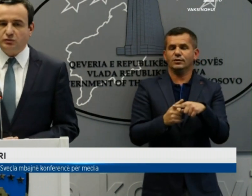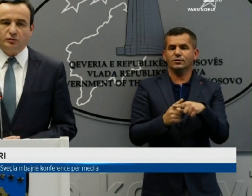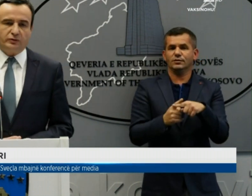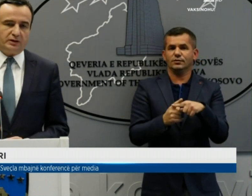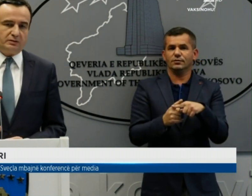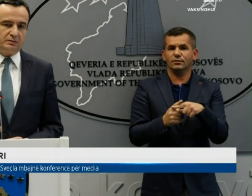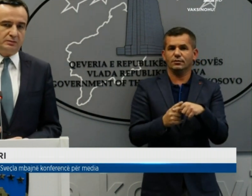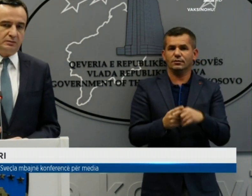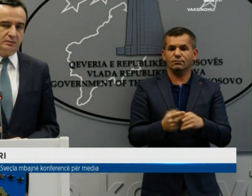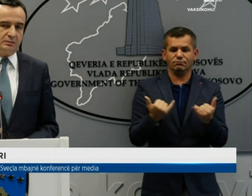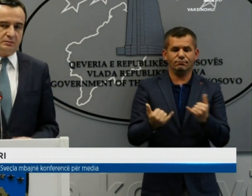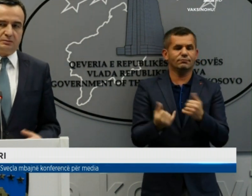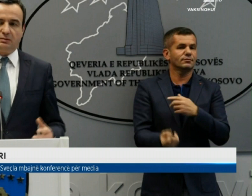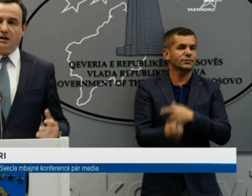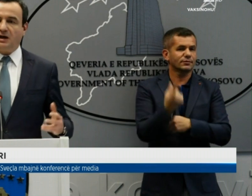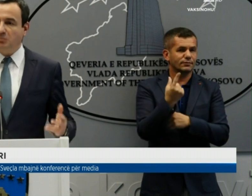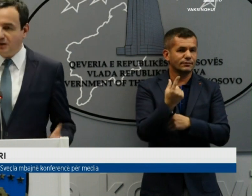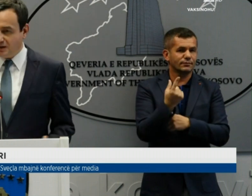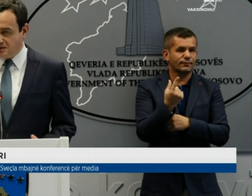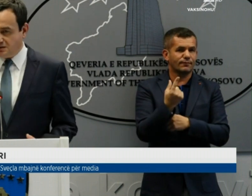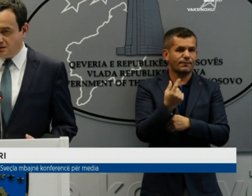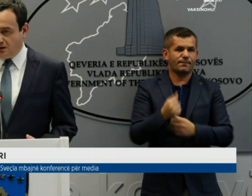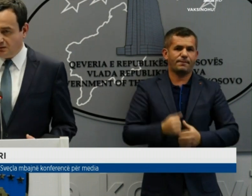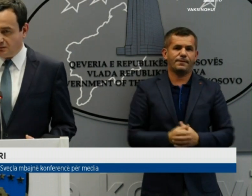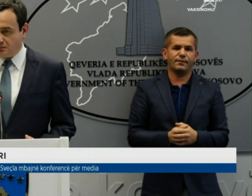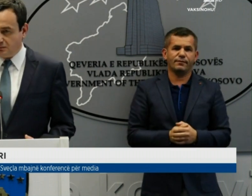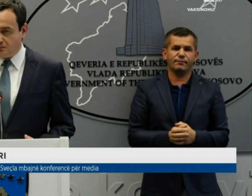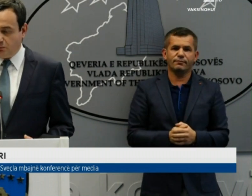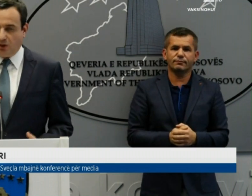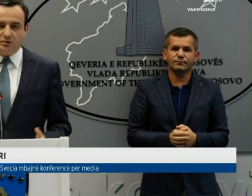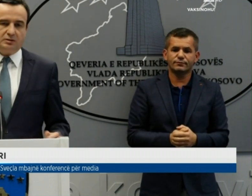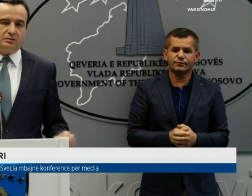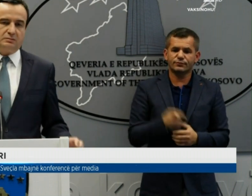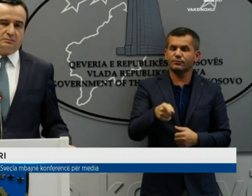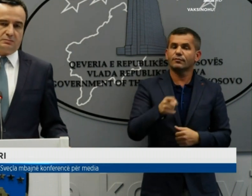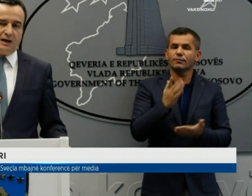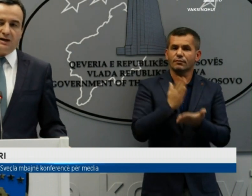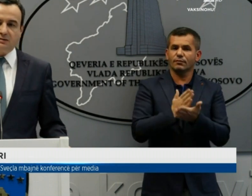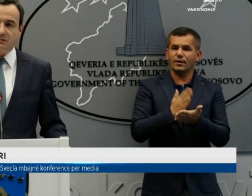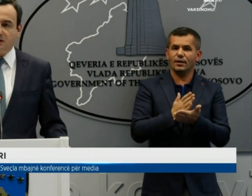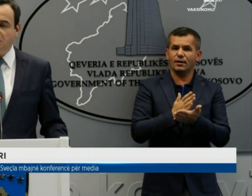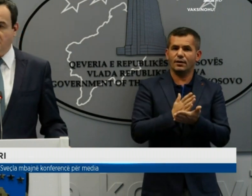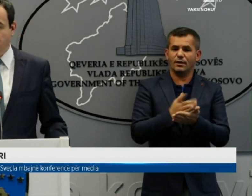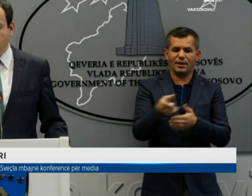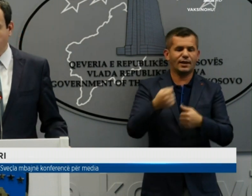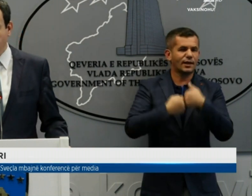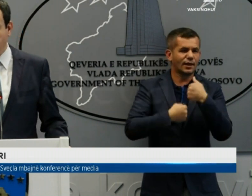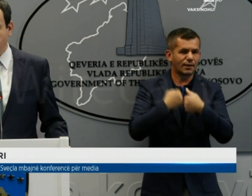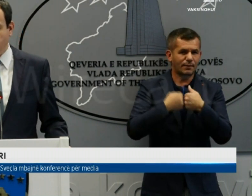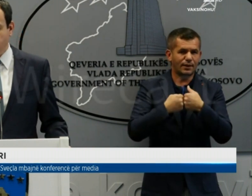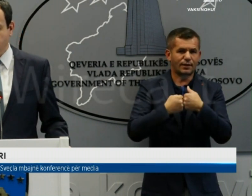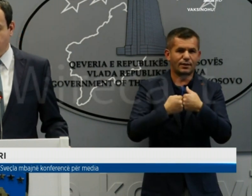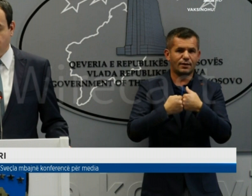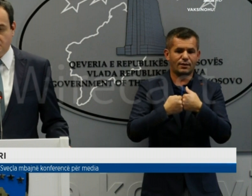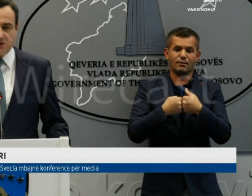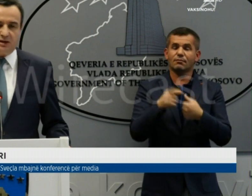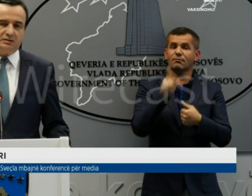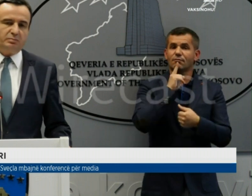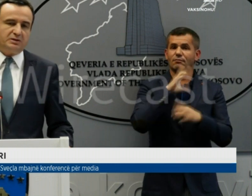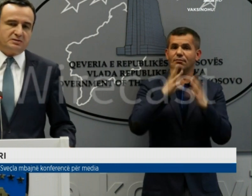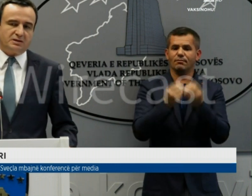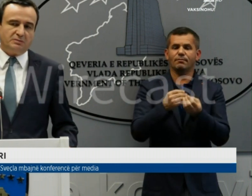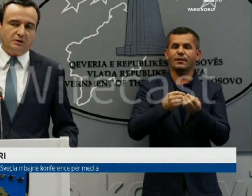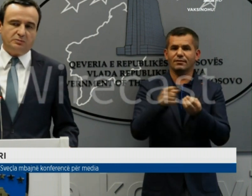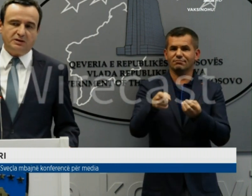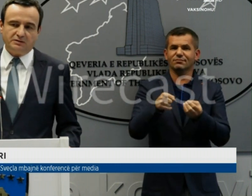ndodhi edhe më keq se incident, pra një akt kriminal me elemente terroriste në qendrën This is